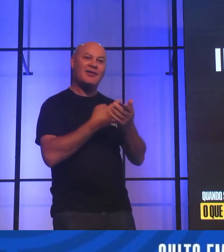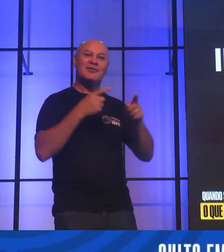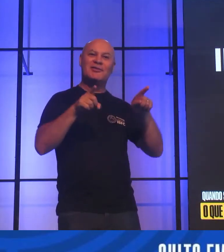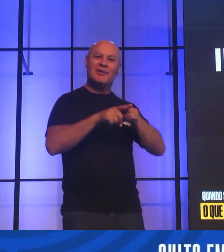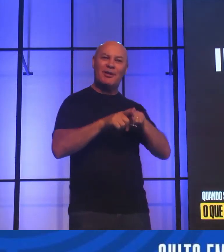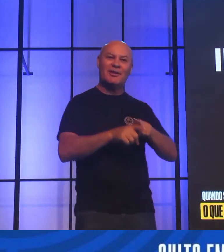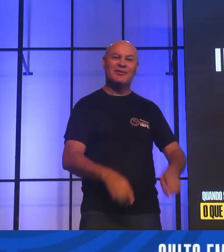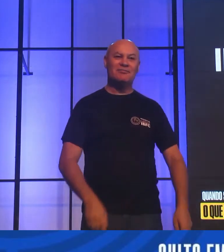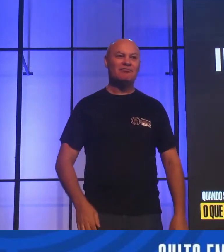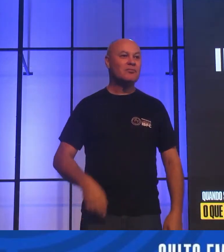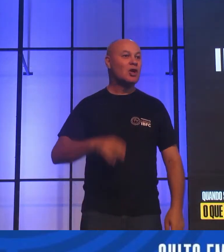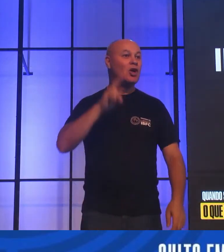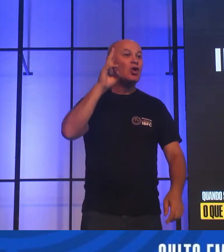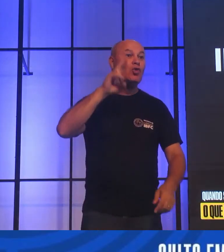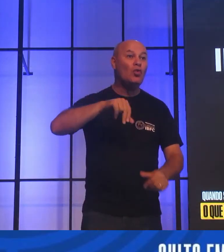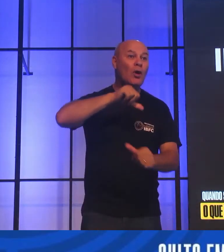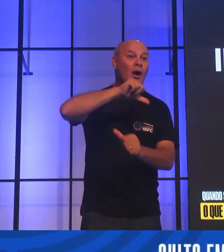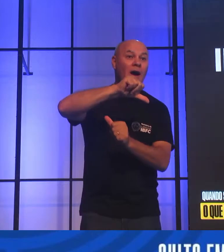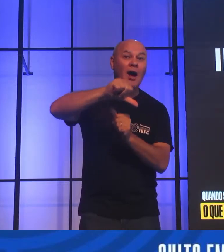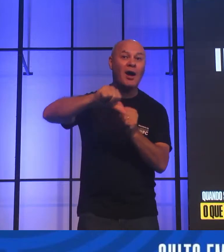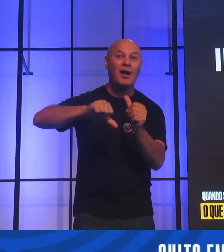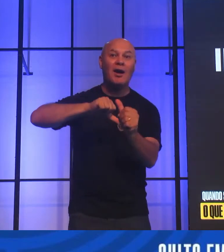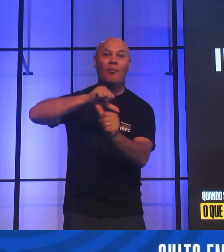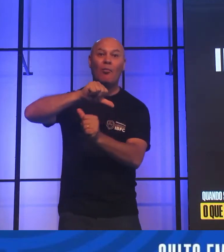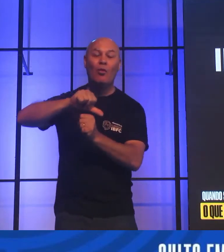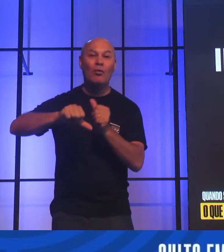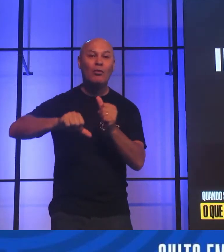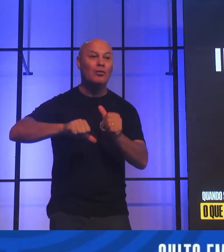vida reagindo. Então